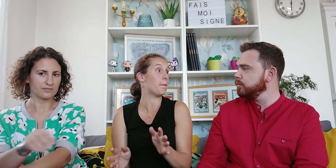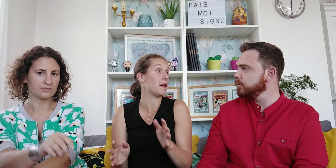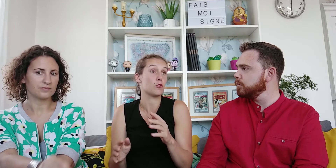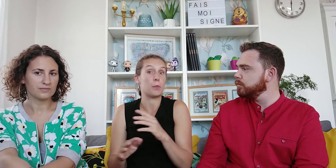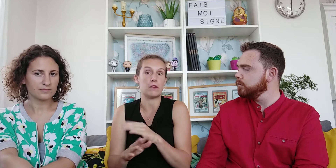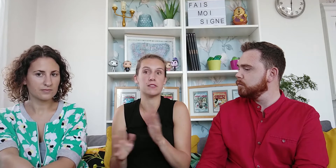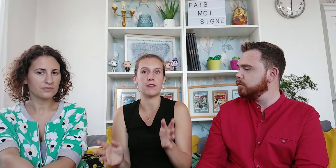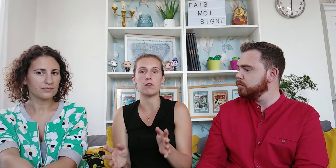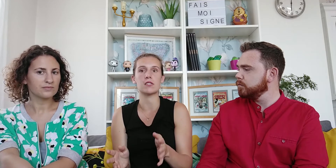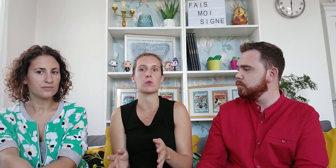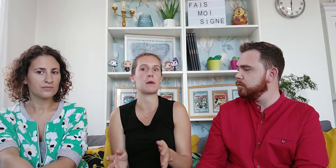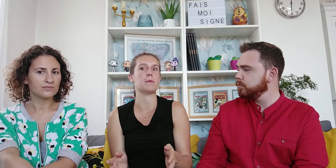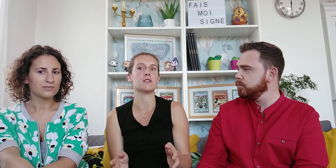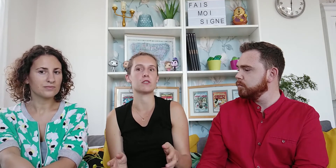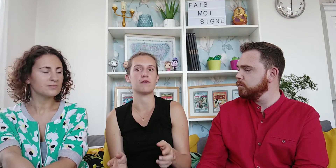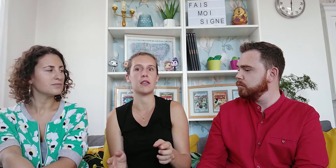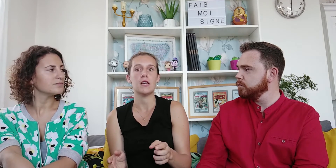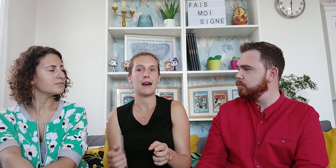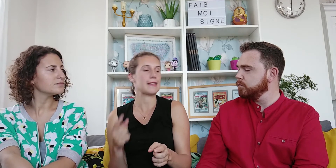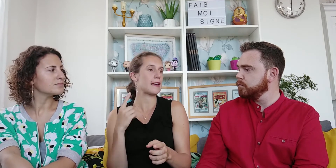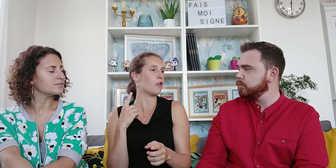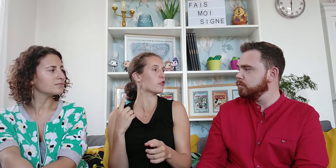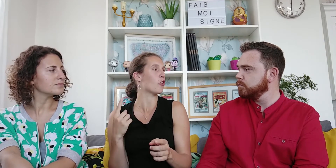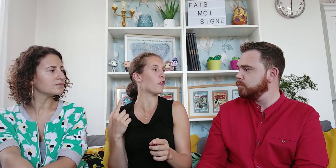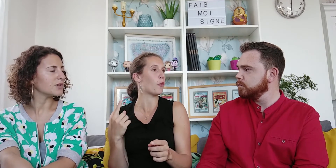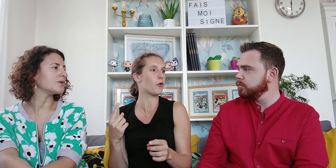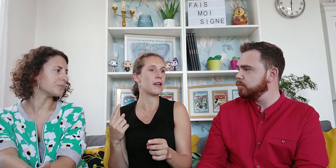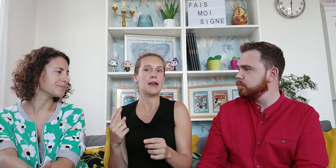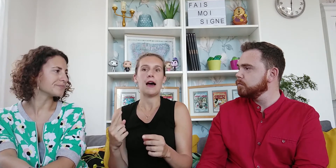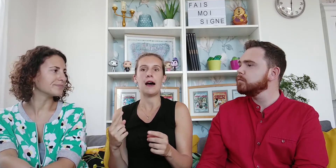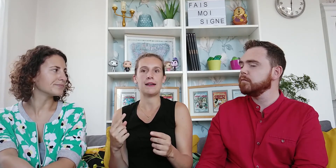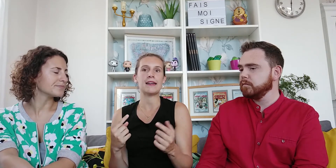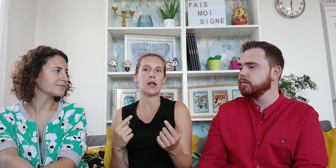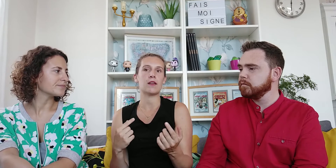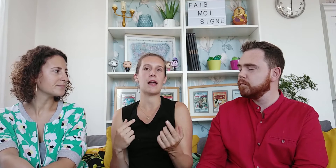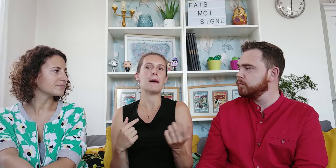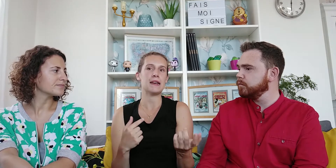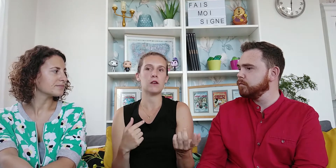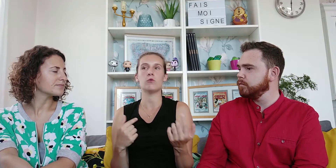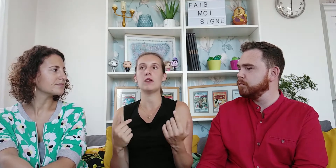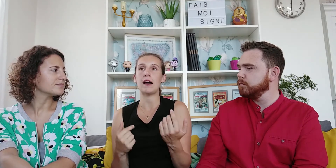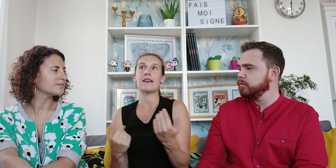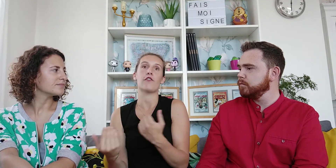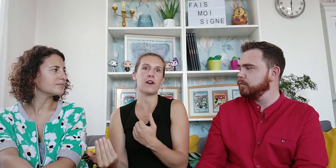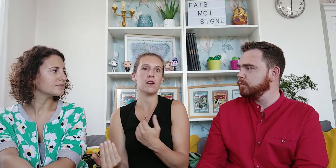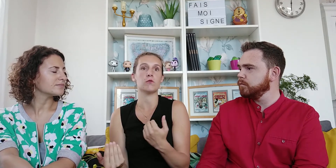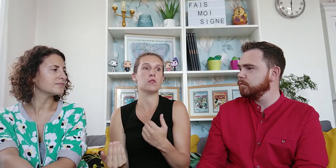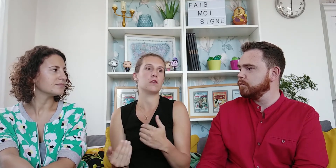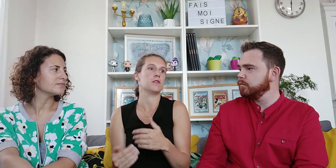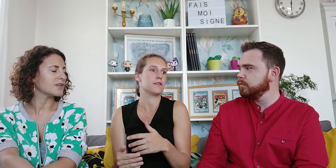plein de parents différents qui sont capables d'identifier, rien qu'à entendre leur enfant pleurer, ah là il a mal, ou là il a faim, ou là